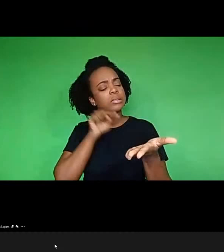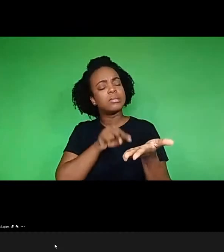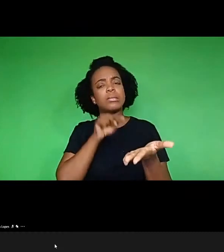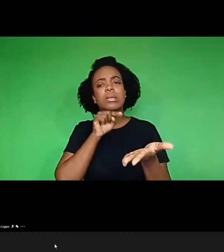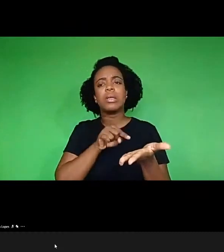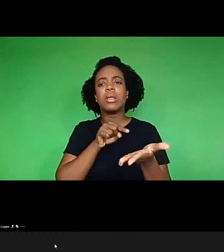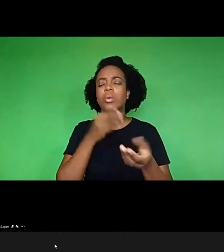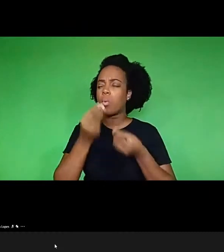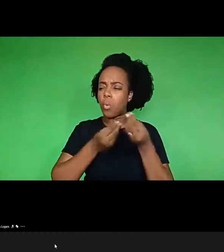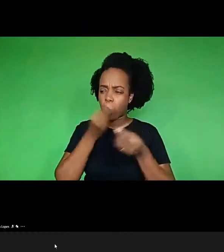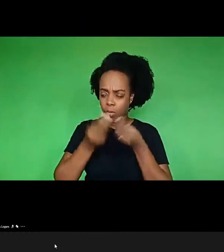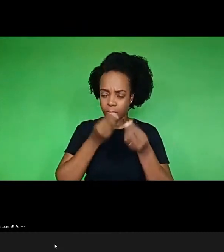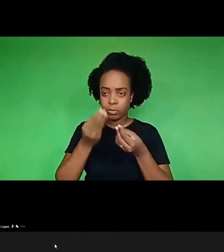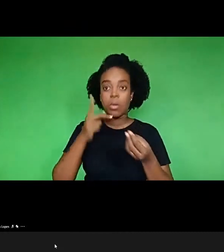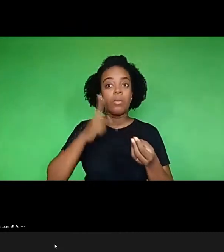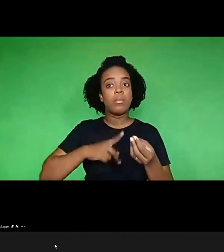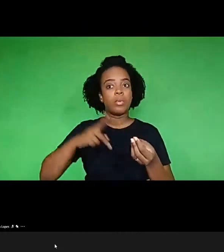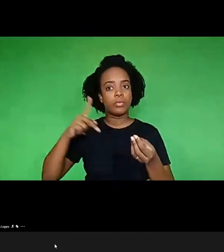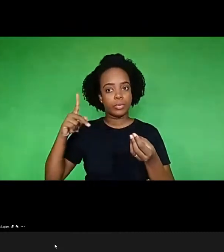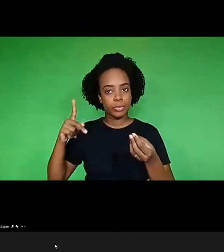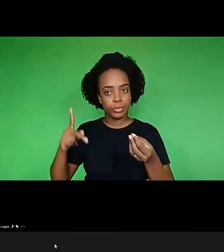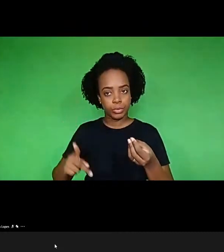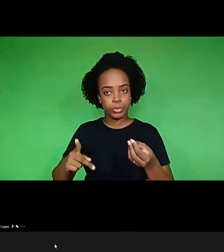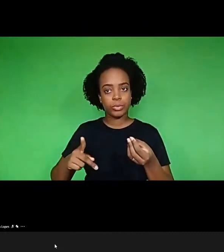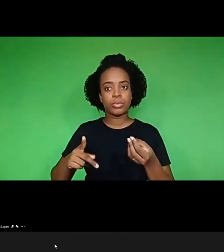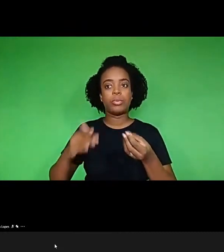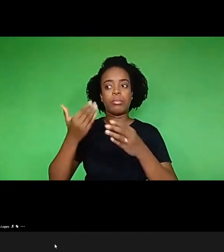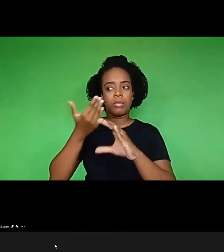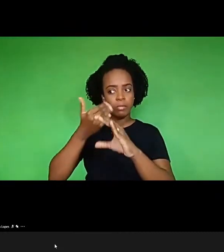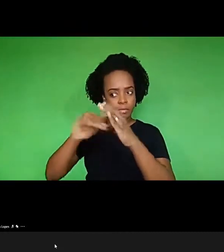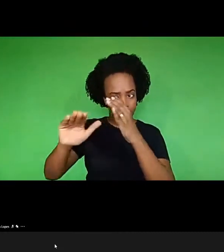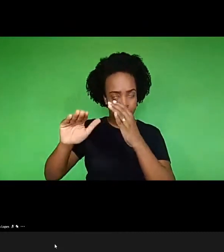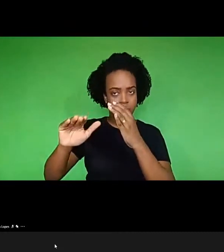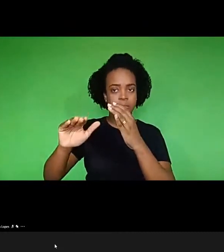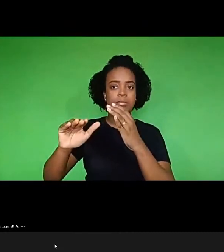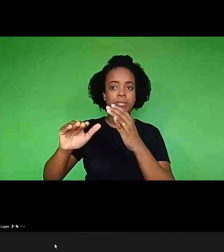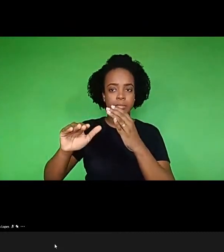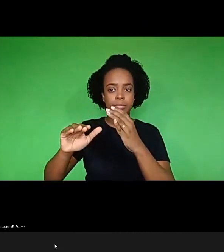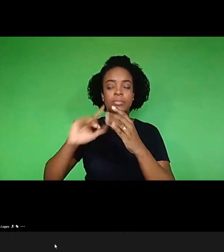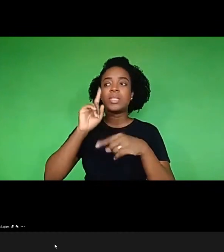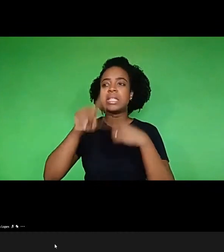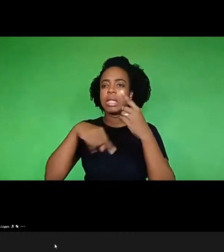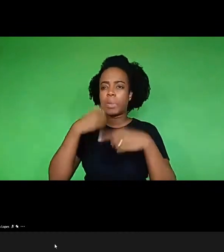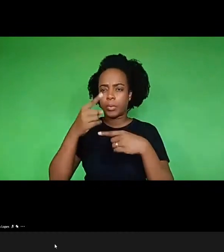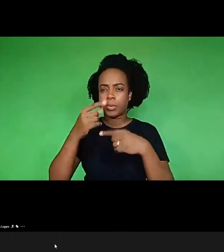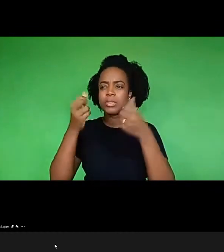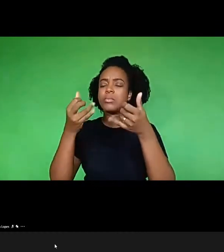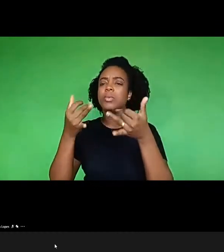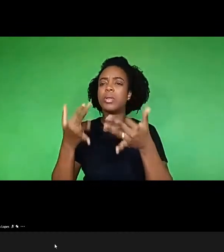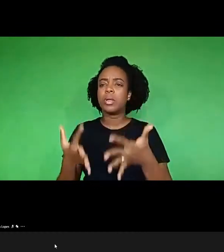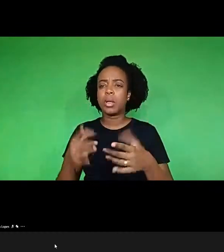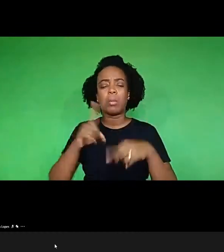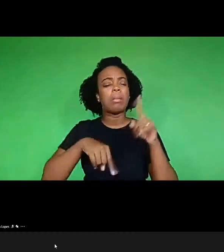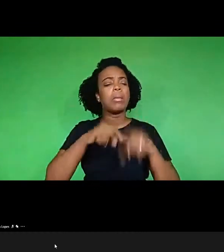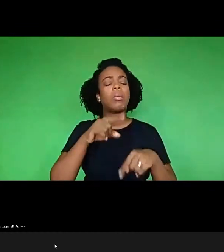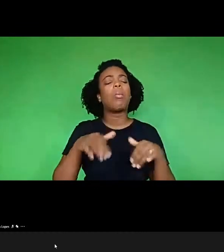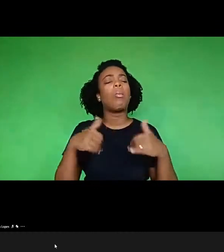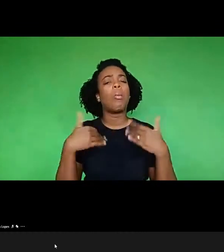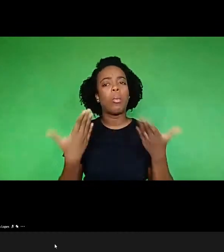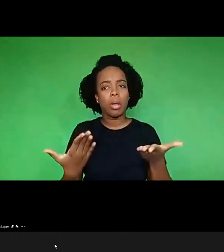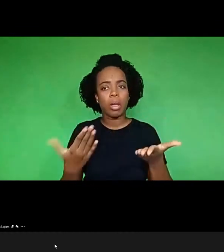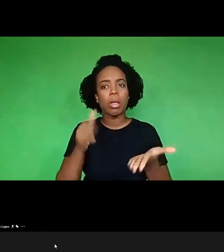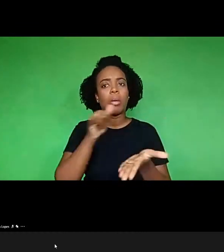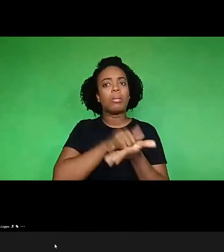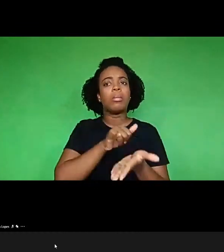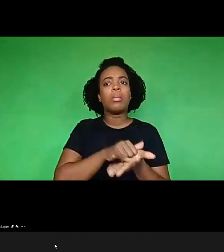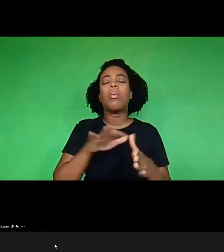nossos alunos através de 2 plataformas. A gente vai falar um pouquinho mais daqui a pouco, certo? Então, haverá